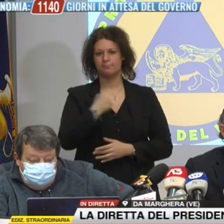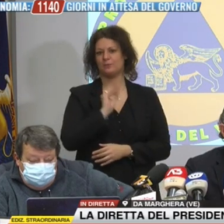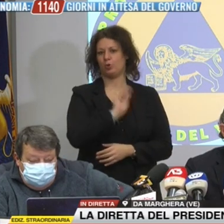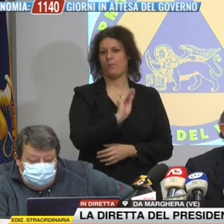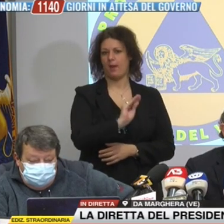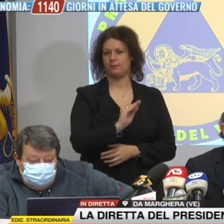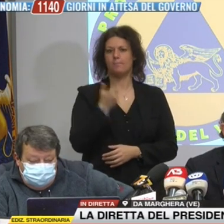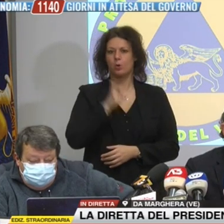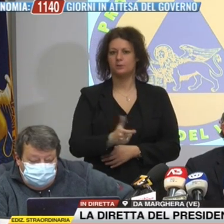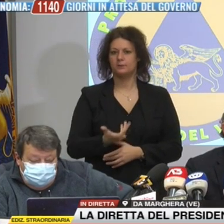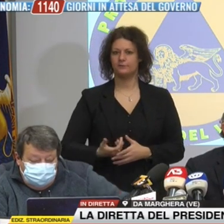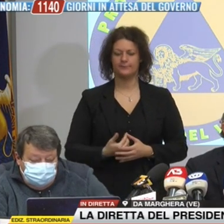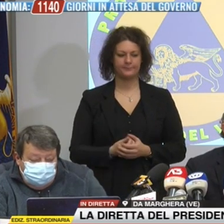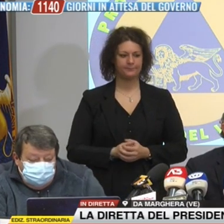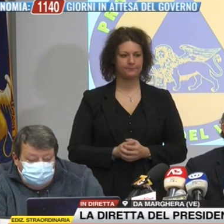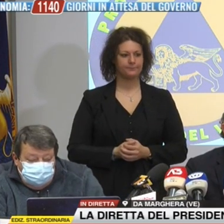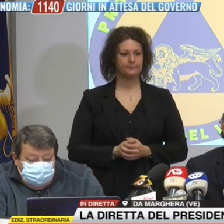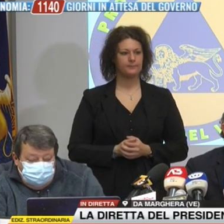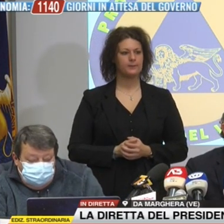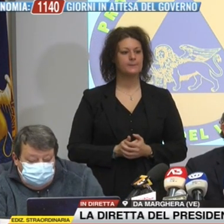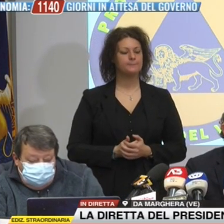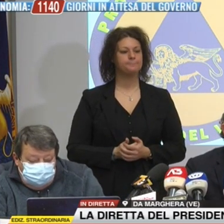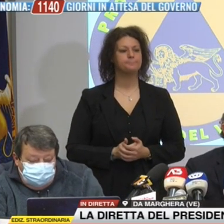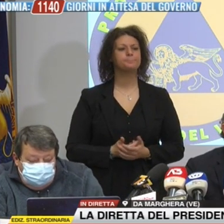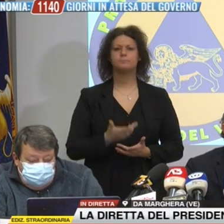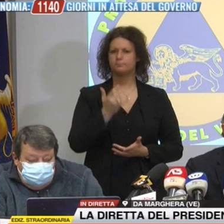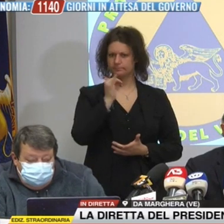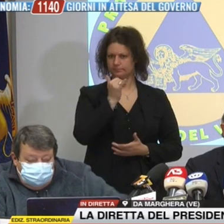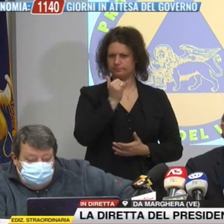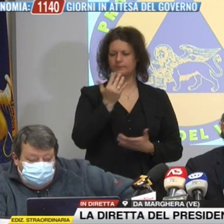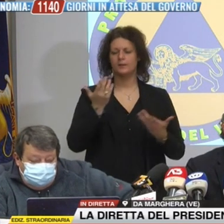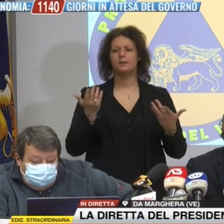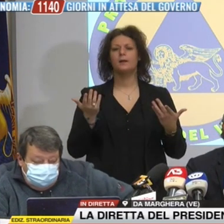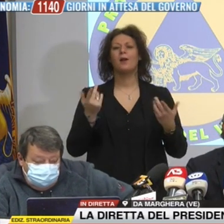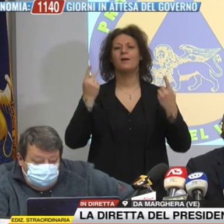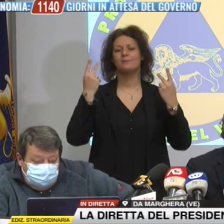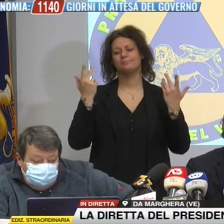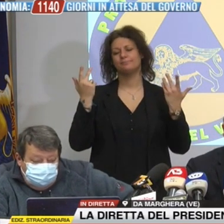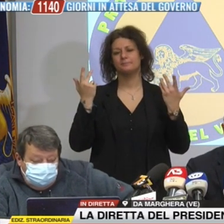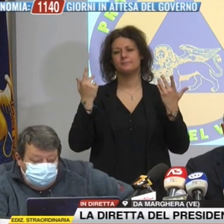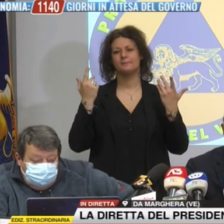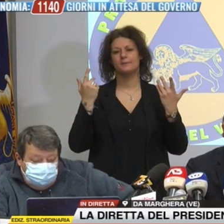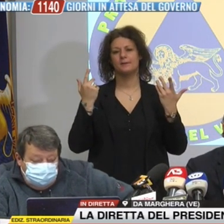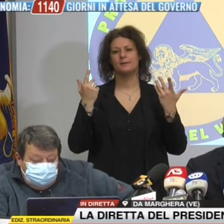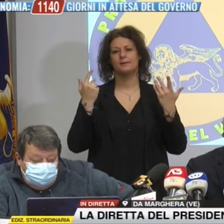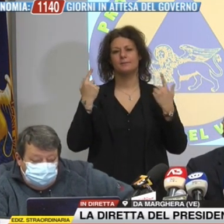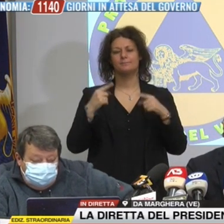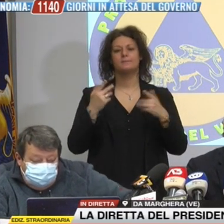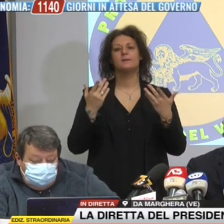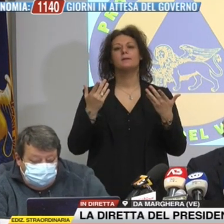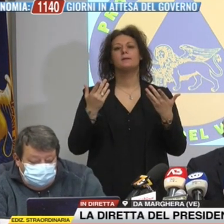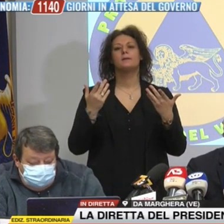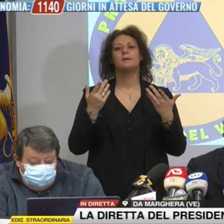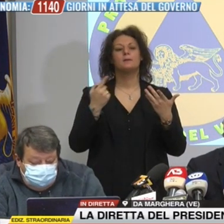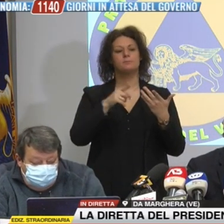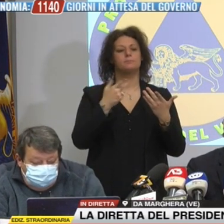ma confermo, ma il fatto che ci siano anche delle voci aggregate, intanto questo è un lavoro, cioè sono stati dei compiti volontari